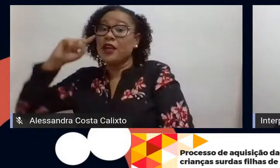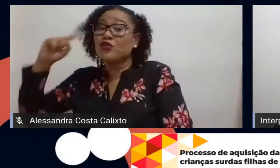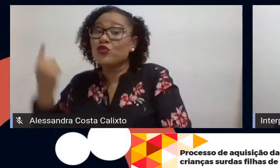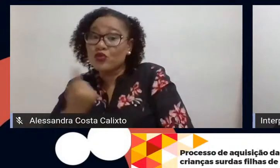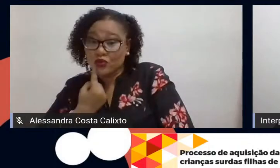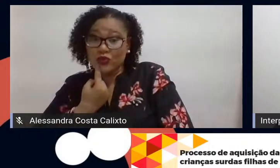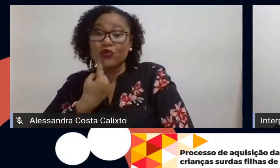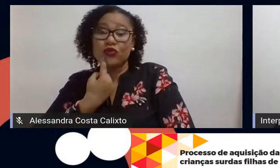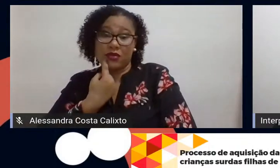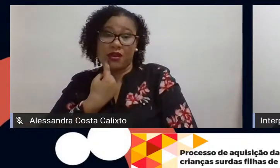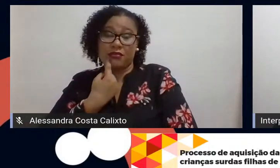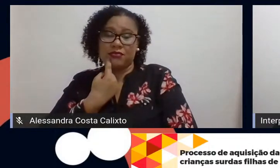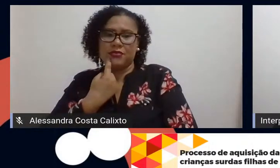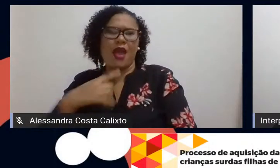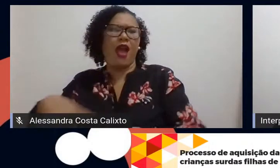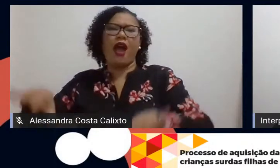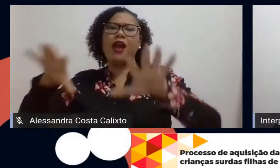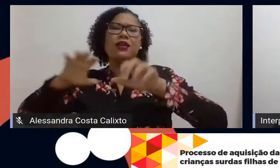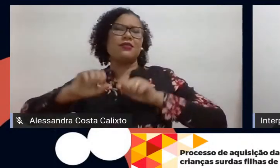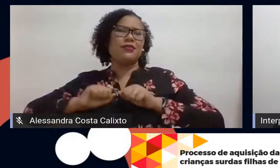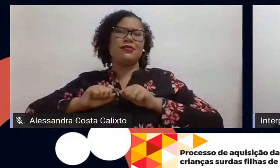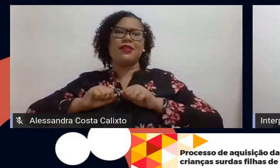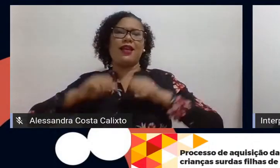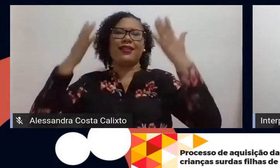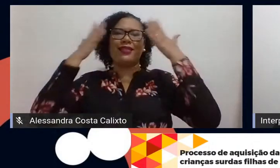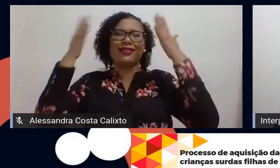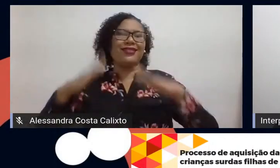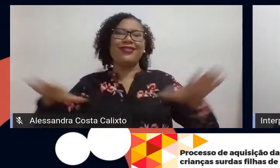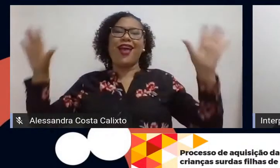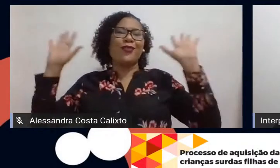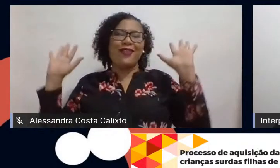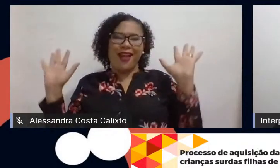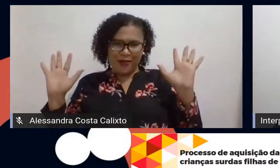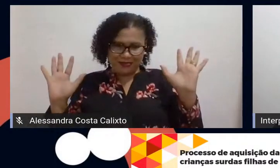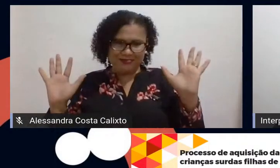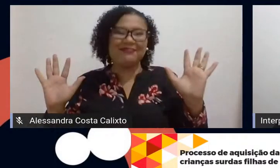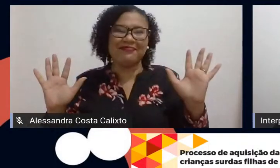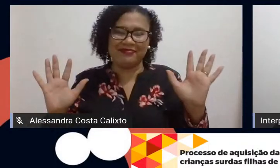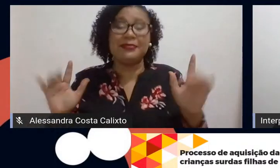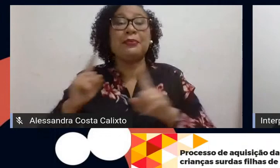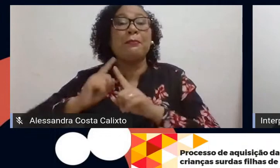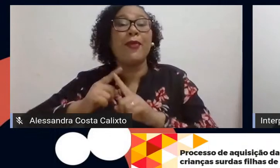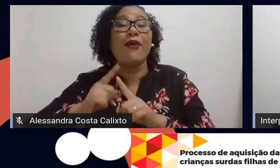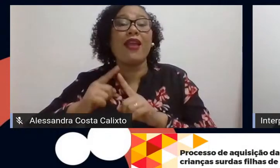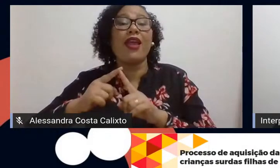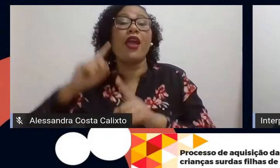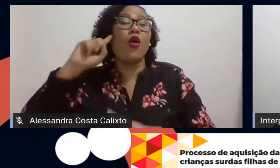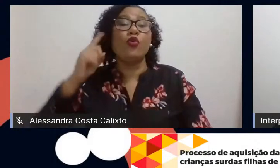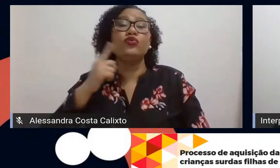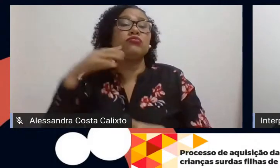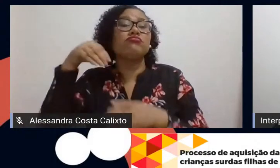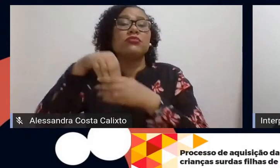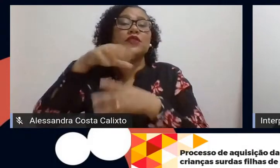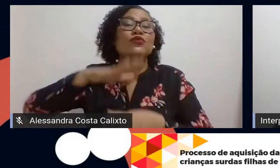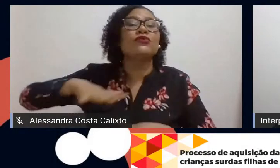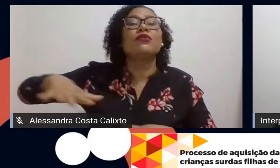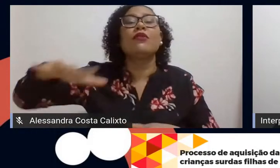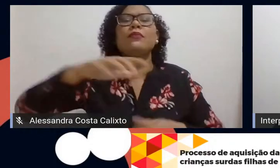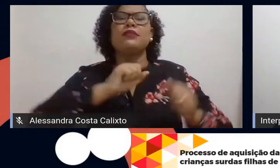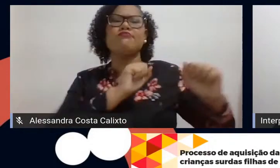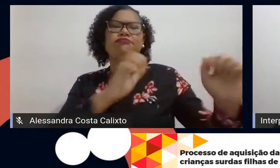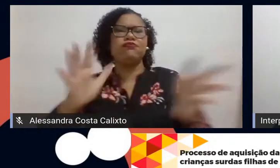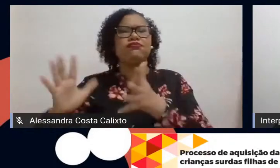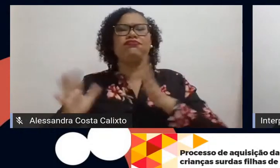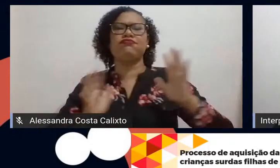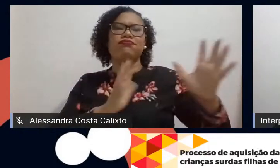crianças que t famílias que têm pais surdos? Isso, esse processo de aquisição acontece de forma